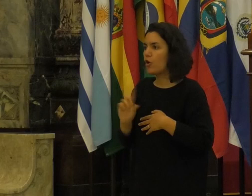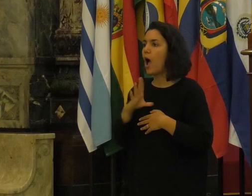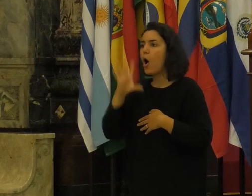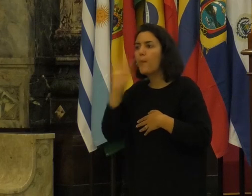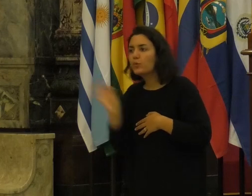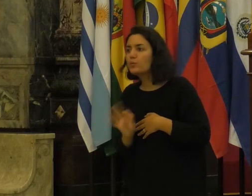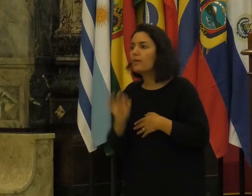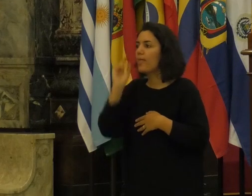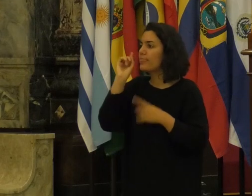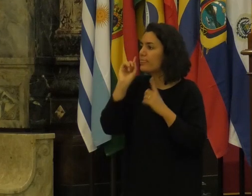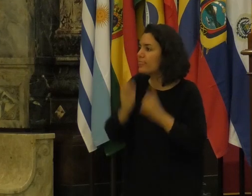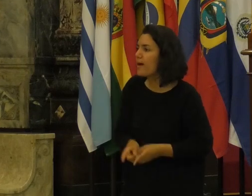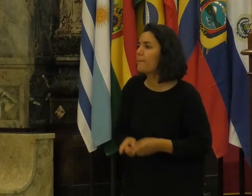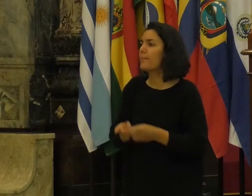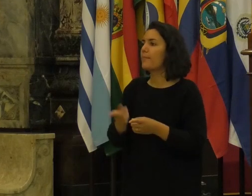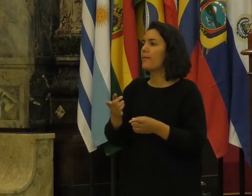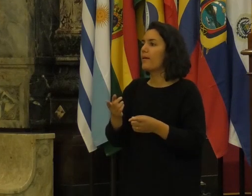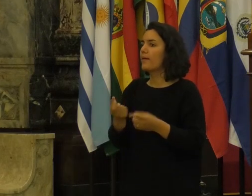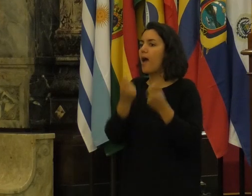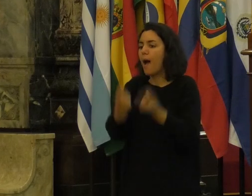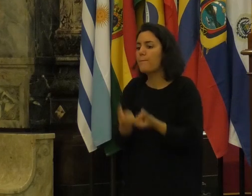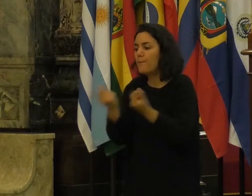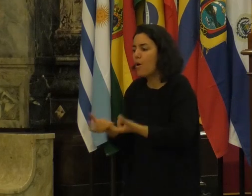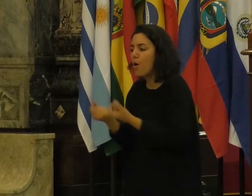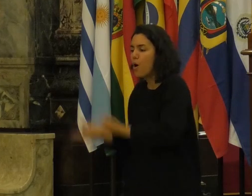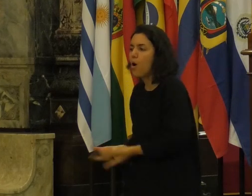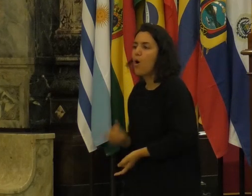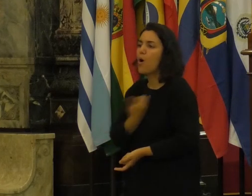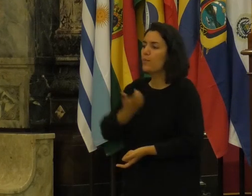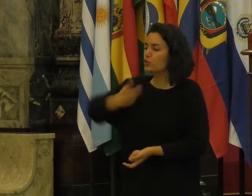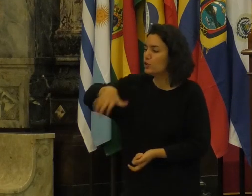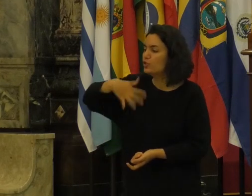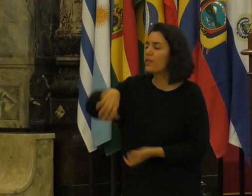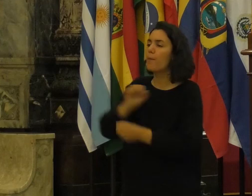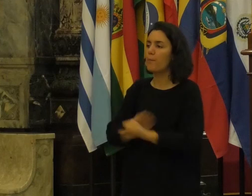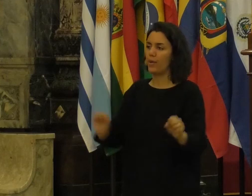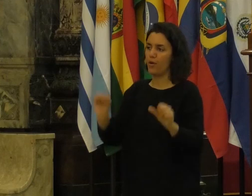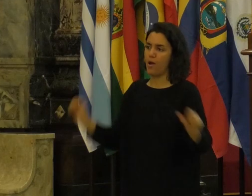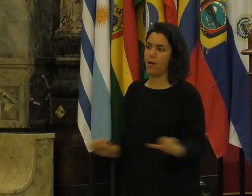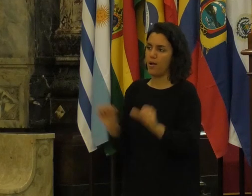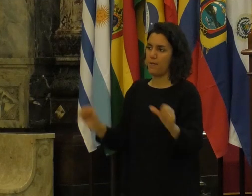que implique el aporte que podemos hacer a la sociedad.